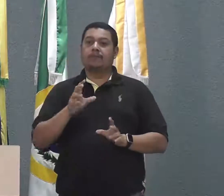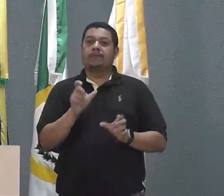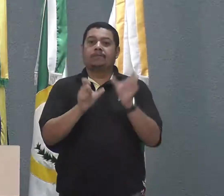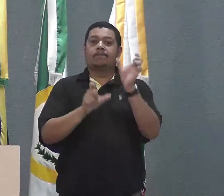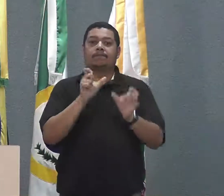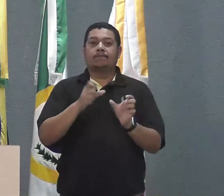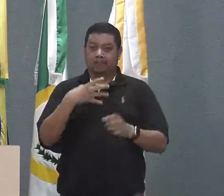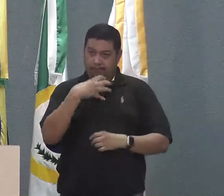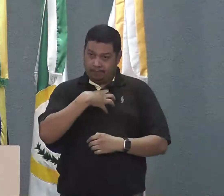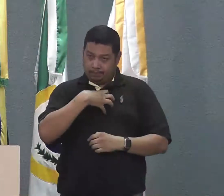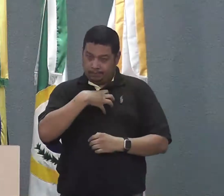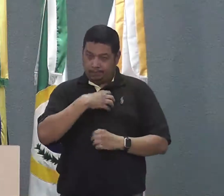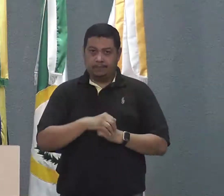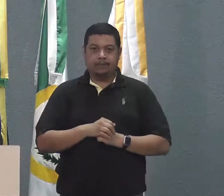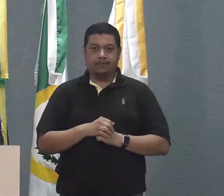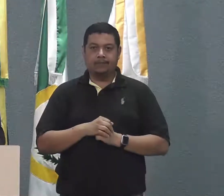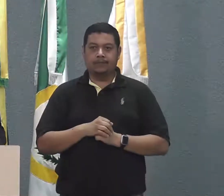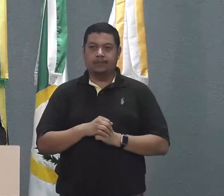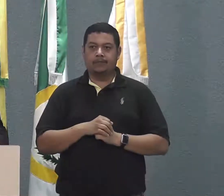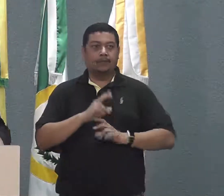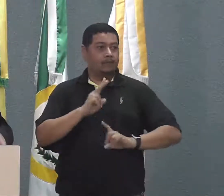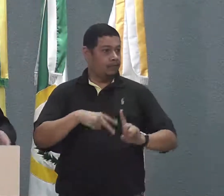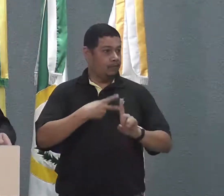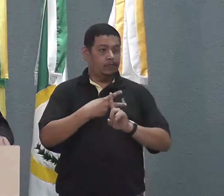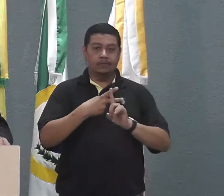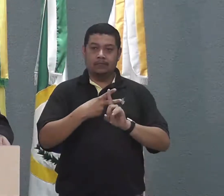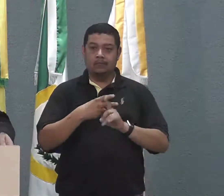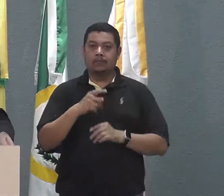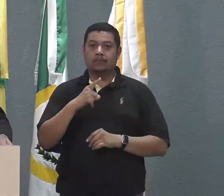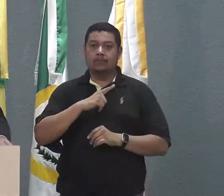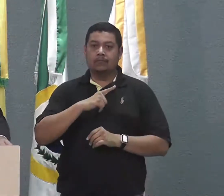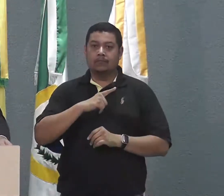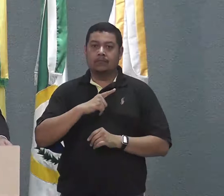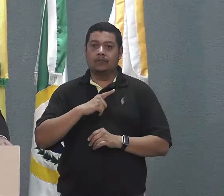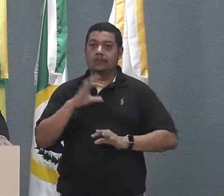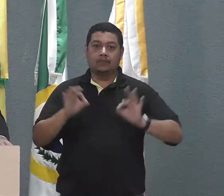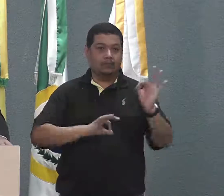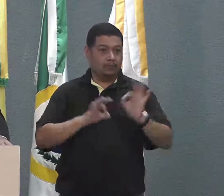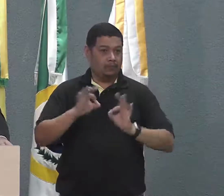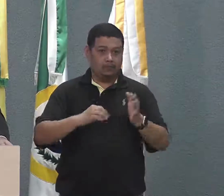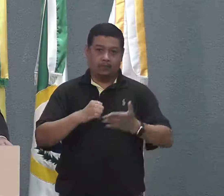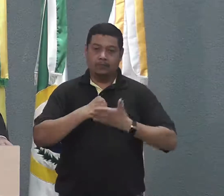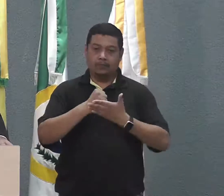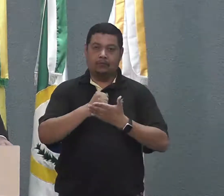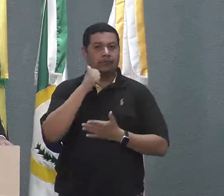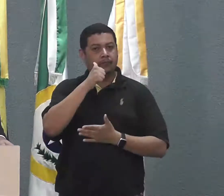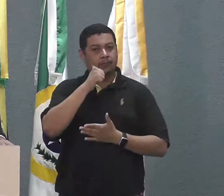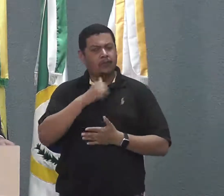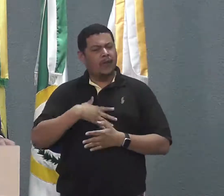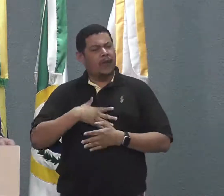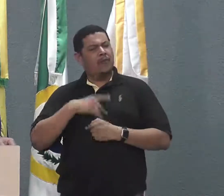esses valores ao drama do projeto que ampara as mulheres. Eu fico